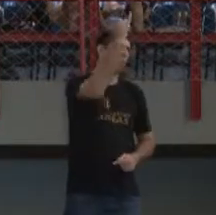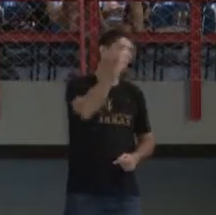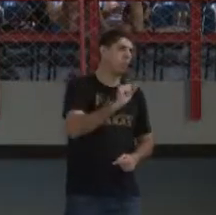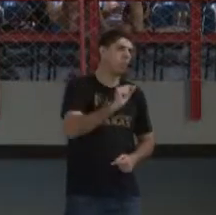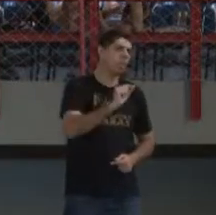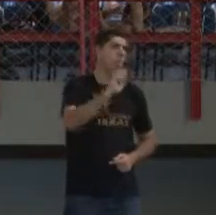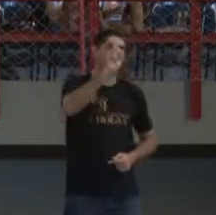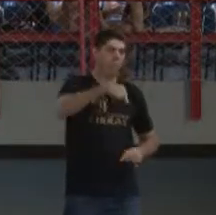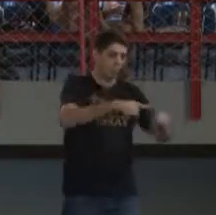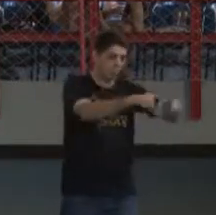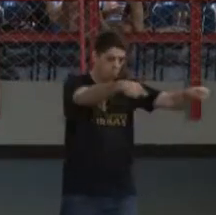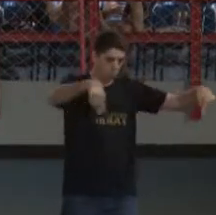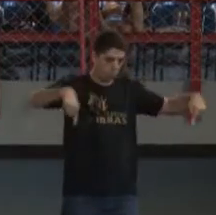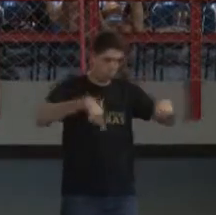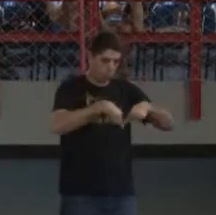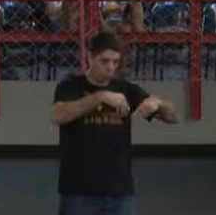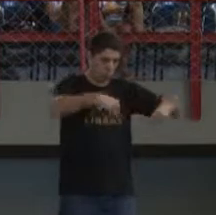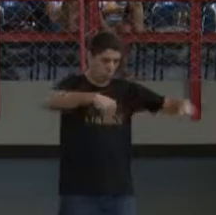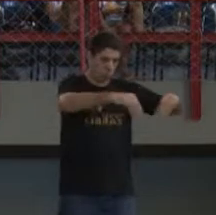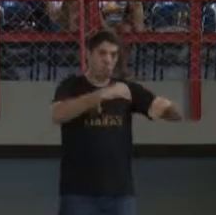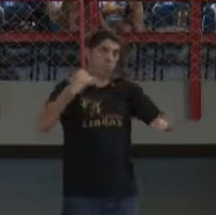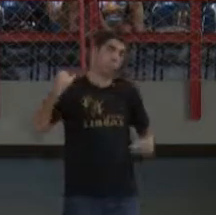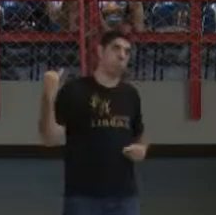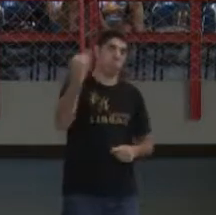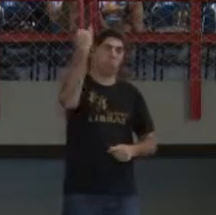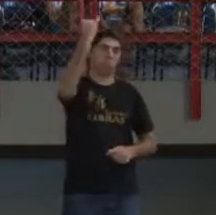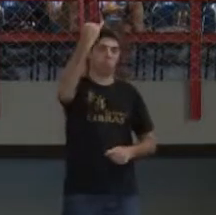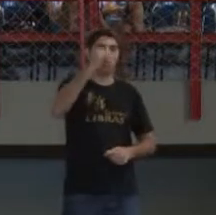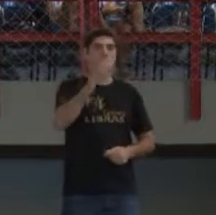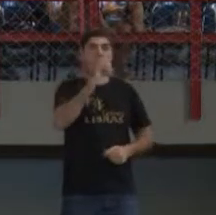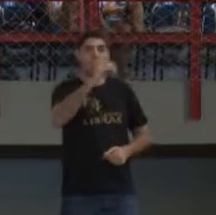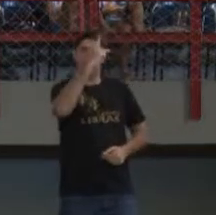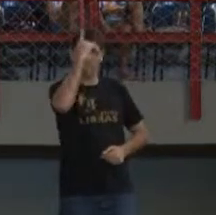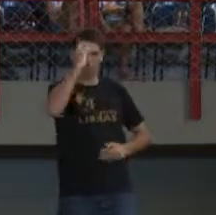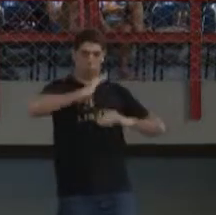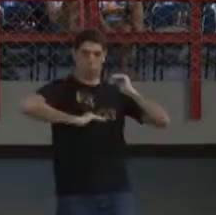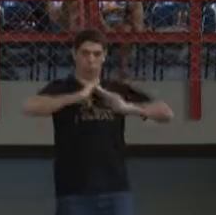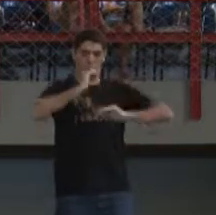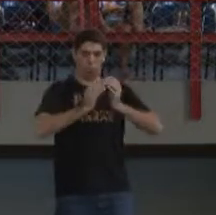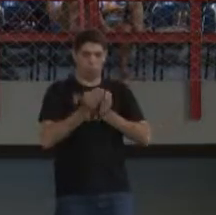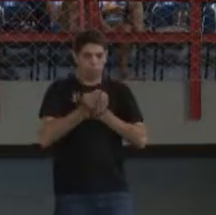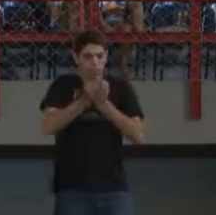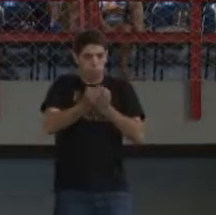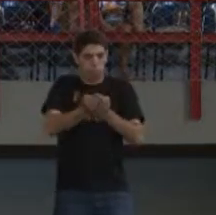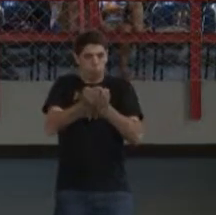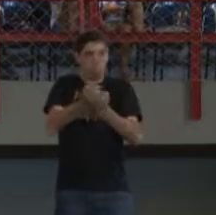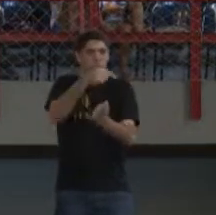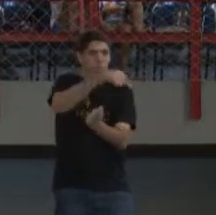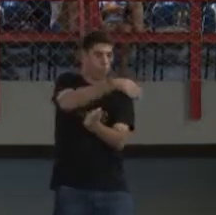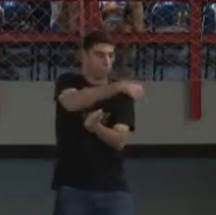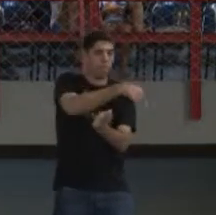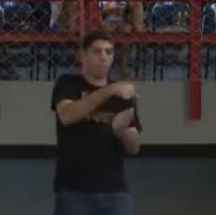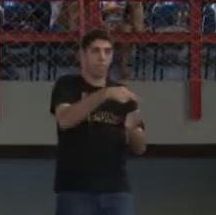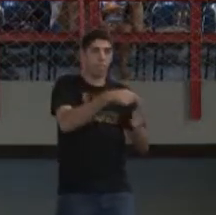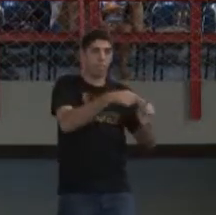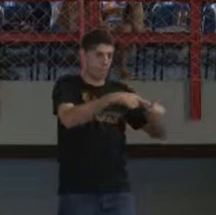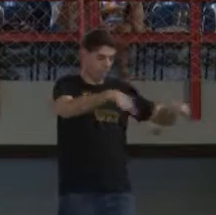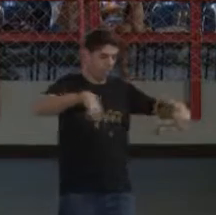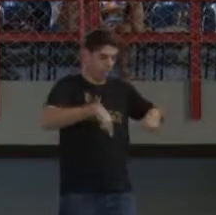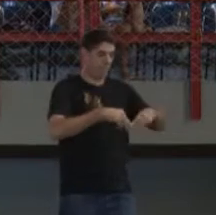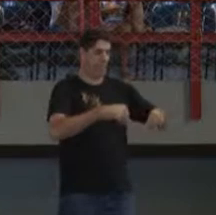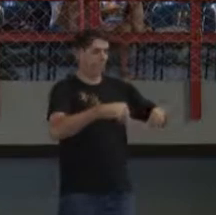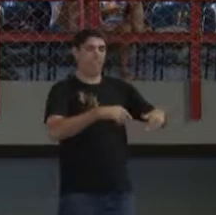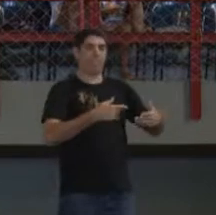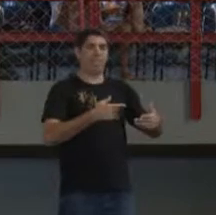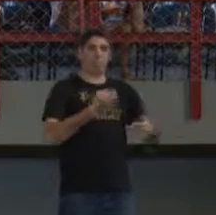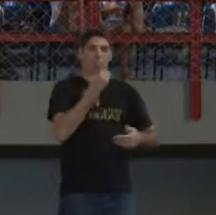a terra. Então, o comerciante marítimo na Grécia, ele é bem visto, igual o dono de terra? Não,